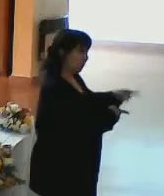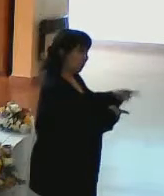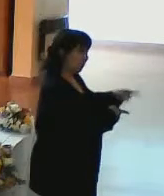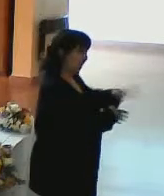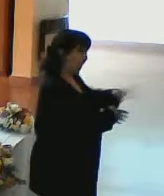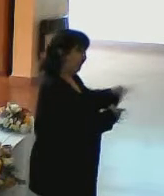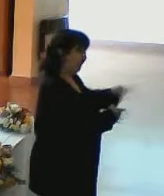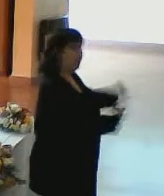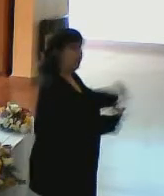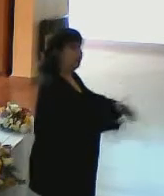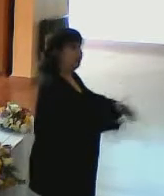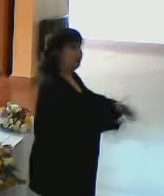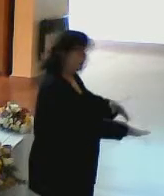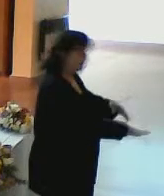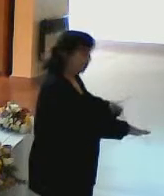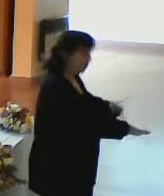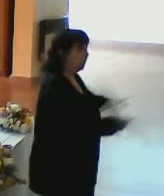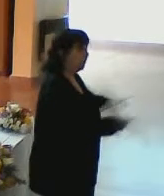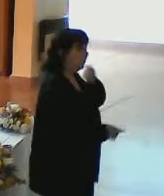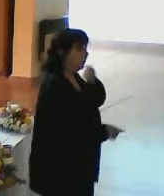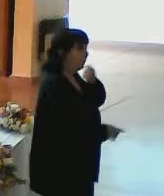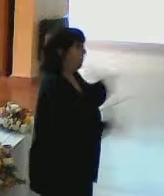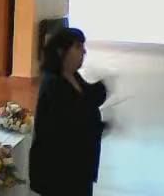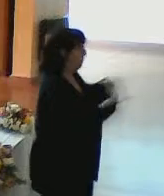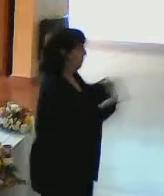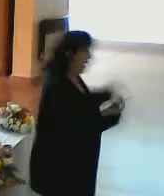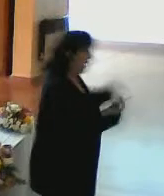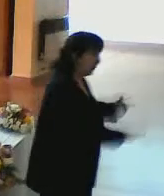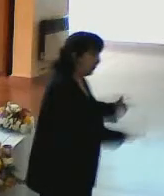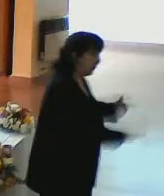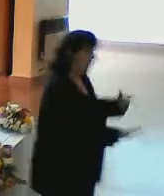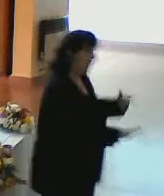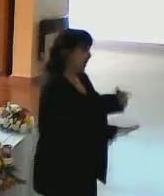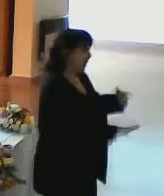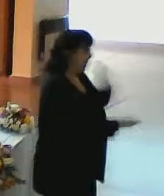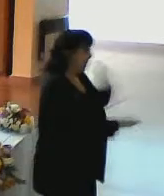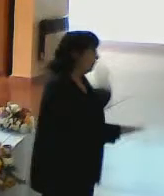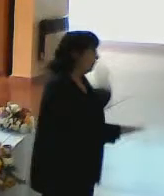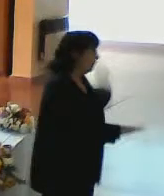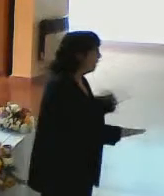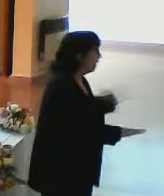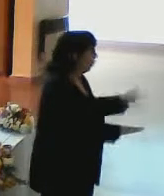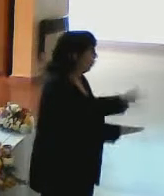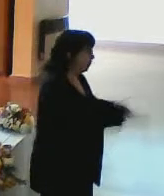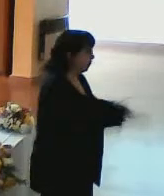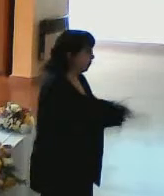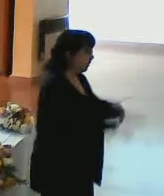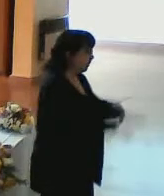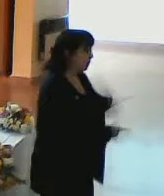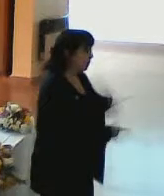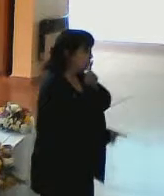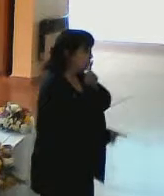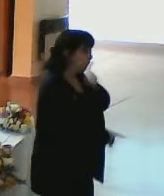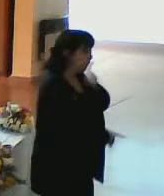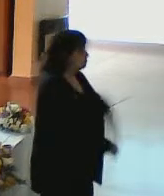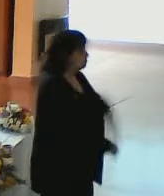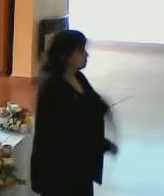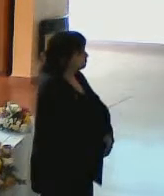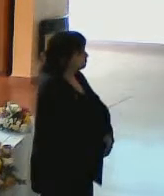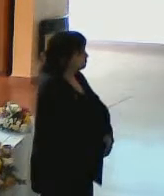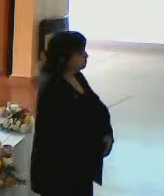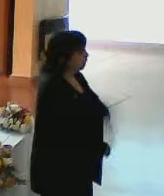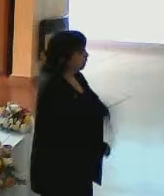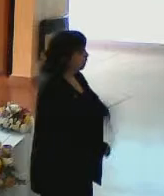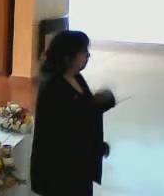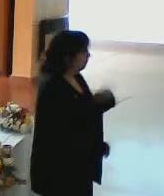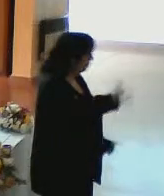a tener que evaluar todo su entorno. Vamos a tener que evaluar su relación con sus padres, su relación con sus cuidadores, con sus